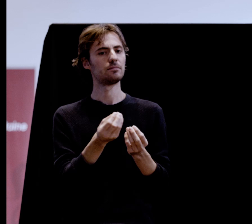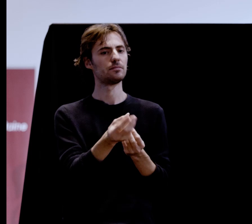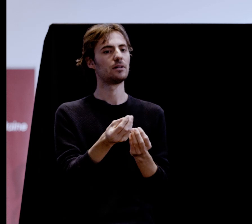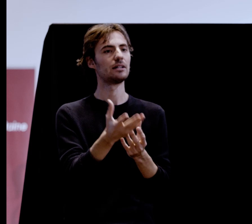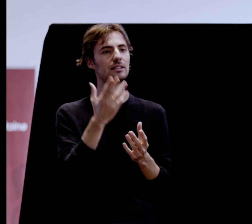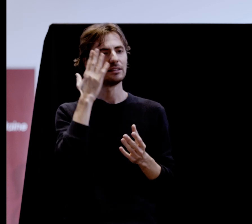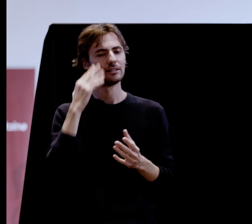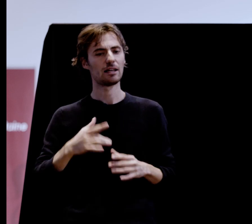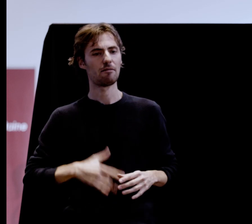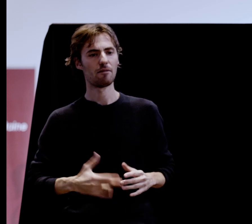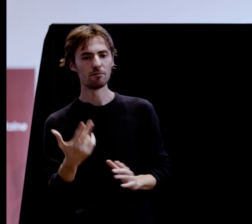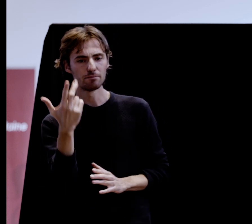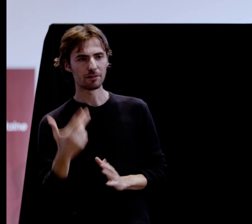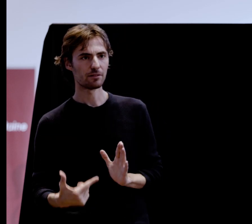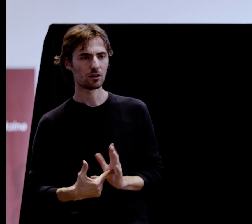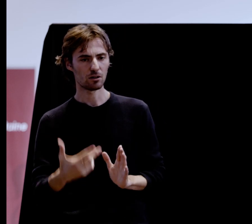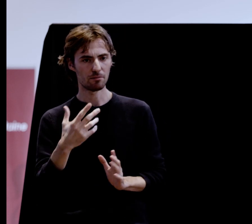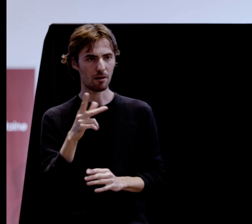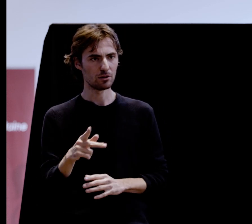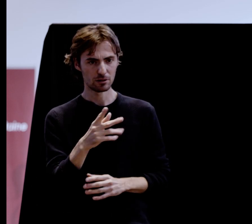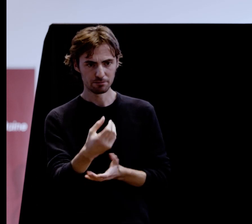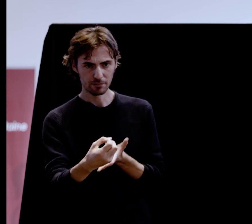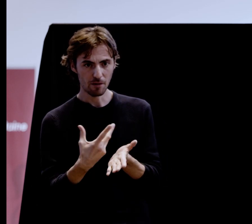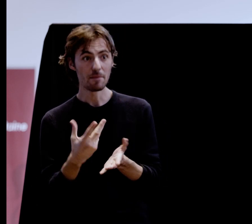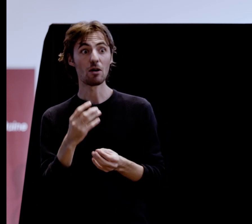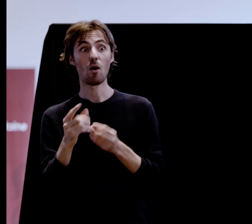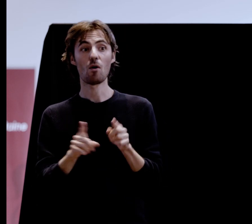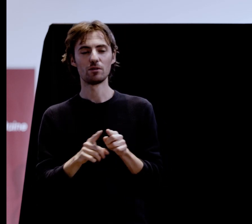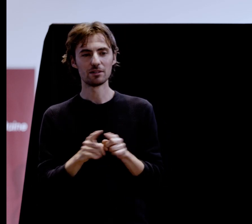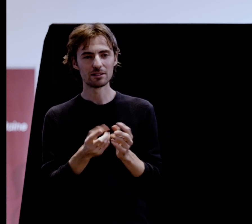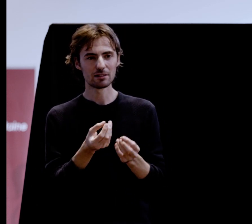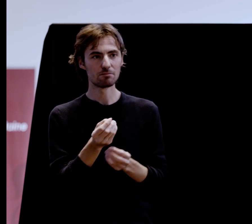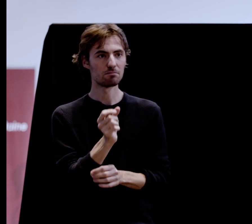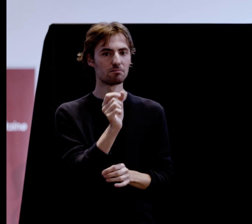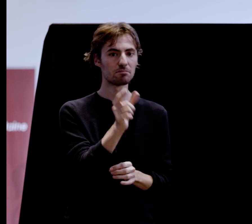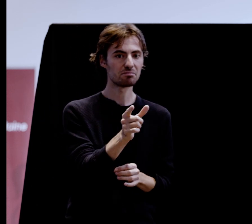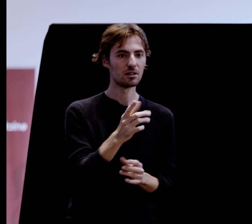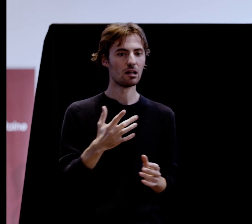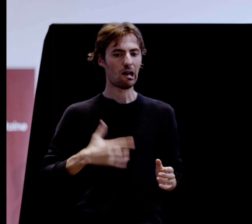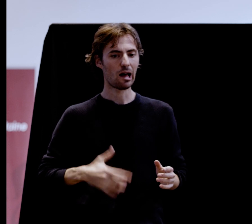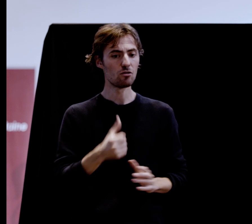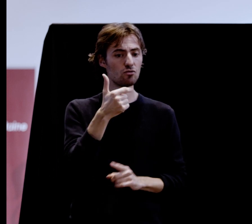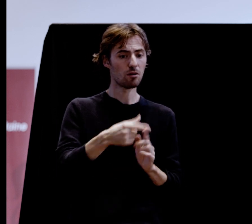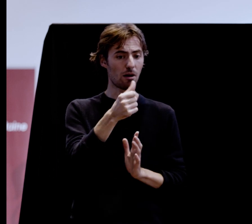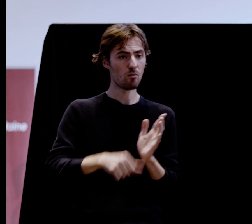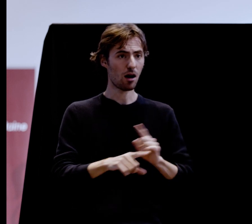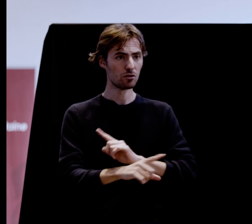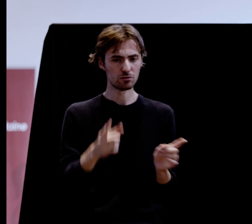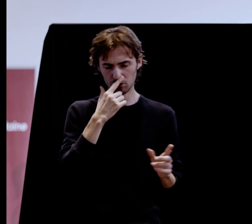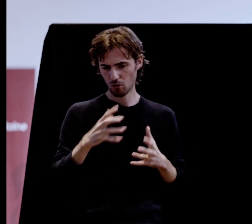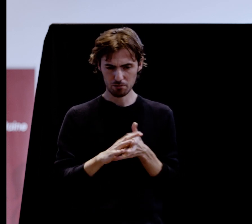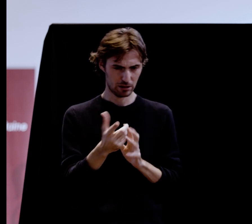règles vont arriver grâce à la progestérone, mais on peut également donner ce traitement de façon à ce qu'il n'y ait pas forcément des règles tous les mois si c'est quelque chose qui est